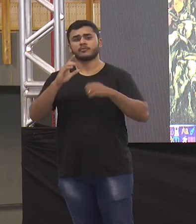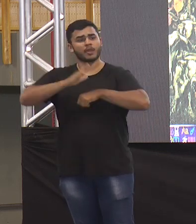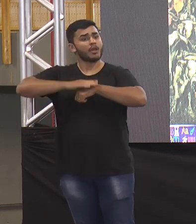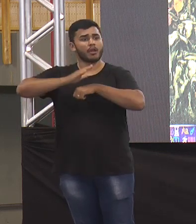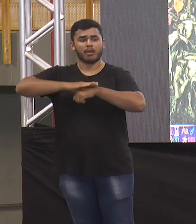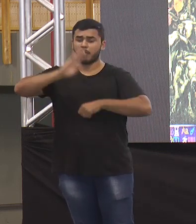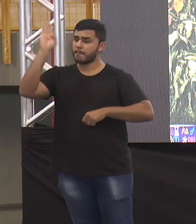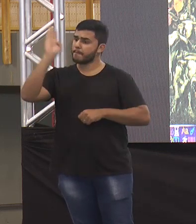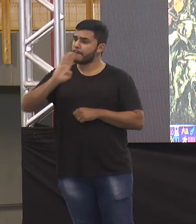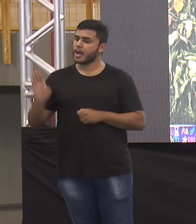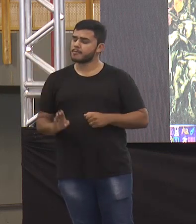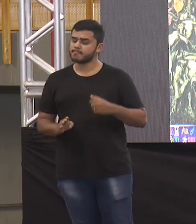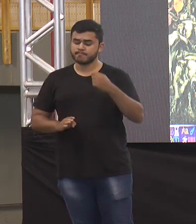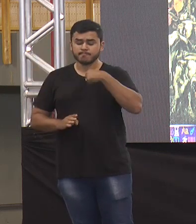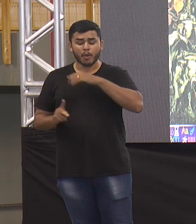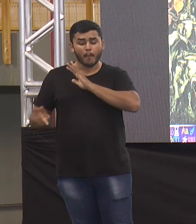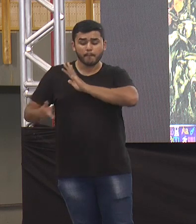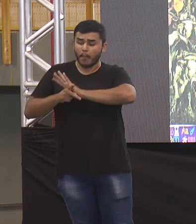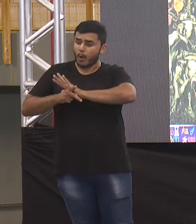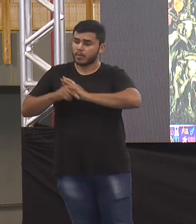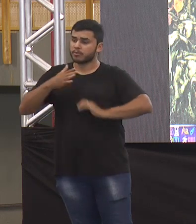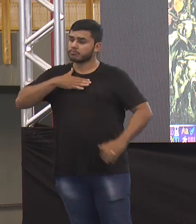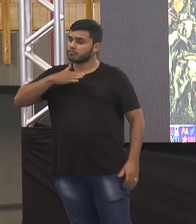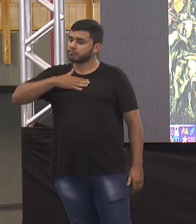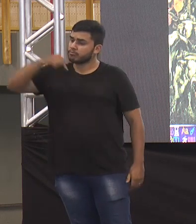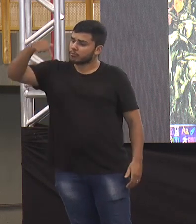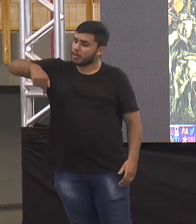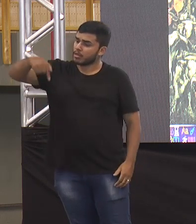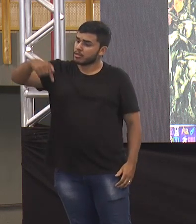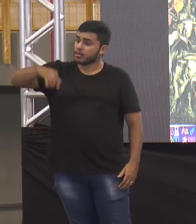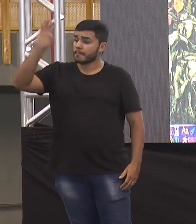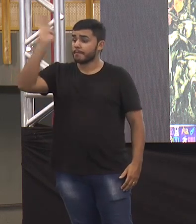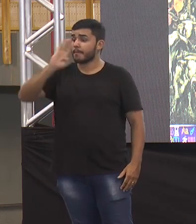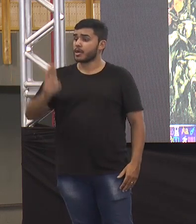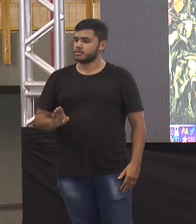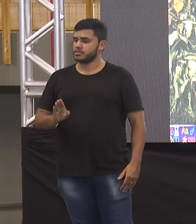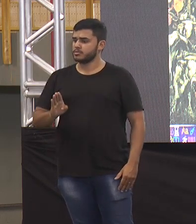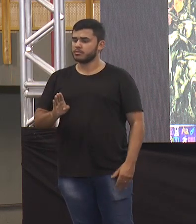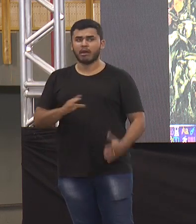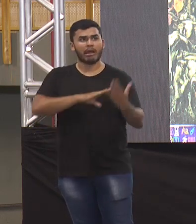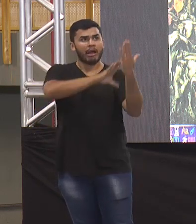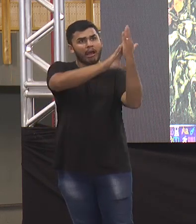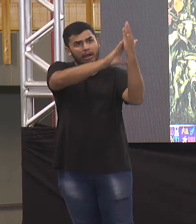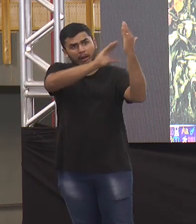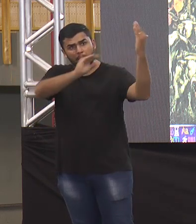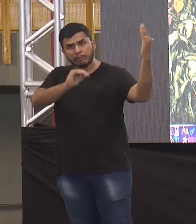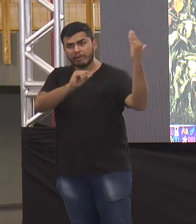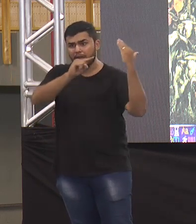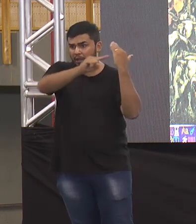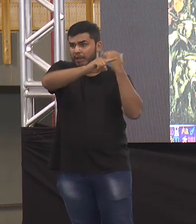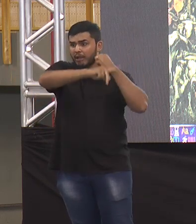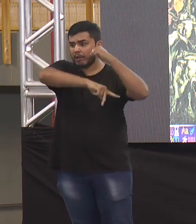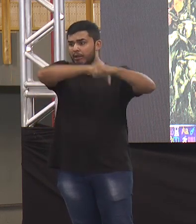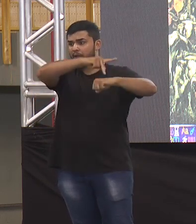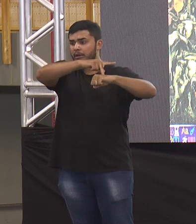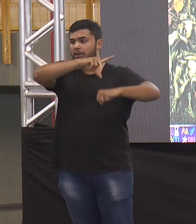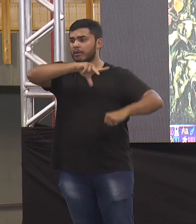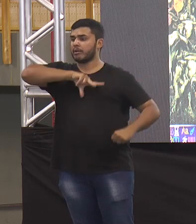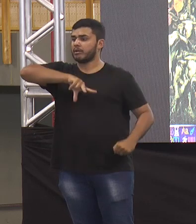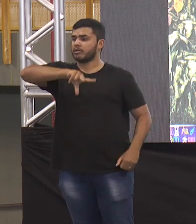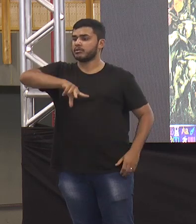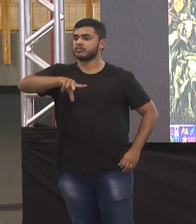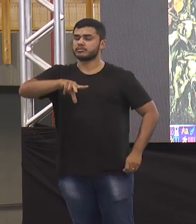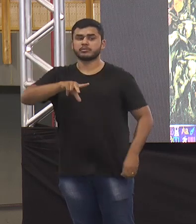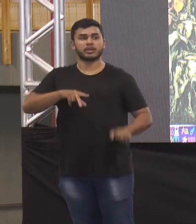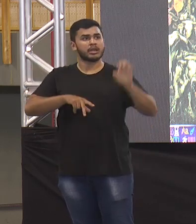brasileira encontre uma identidade cultural própria. É preciso que a gente saiba o que